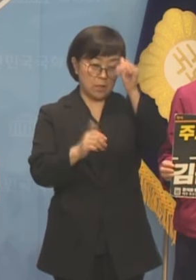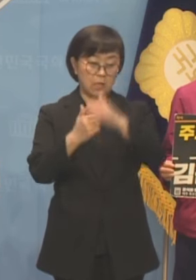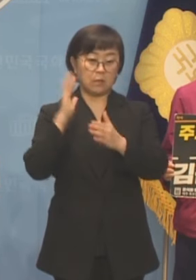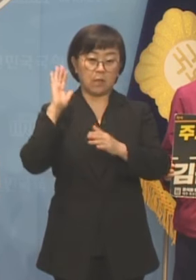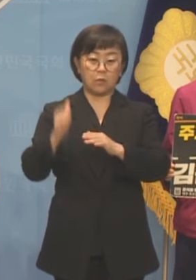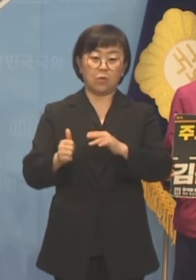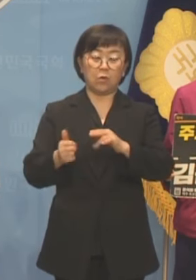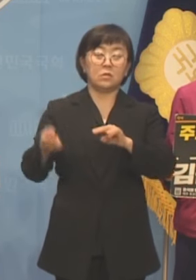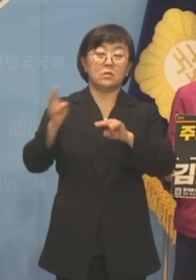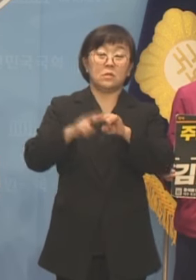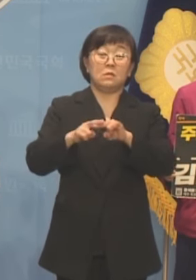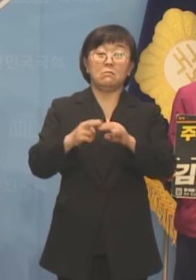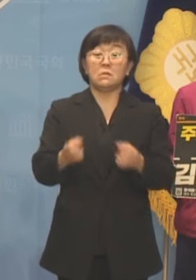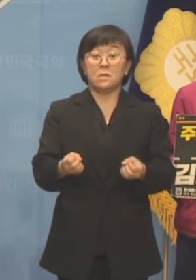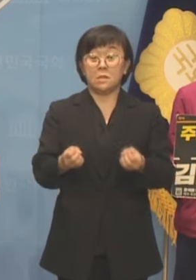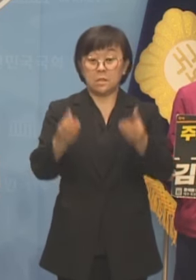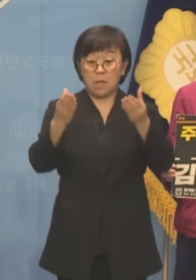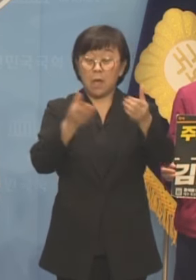취임식에